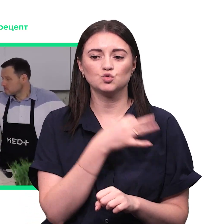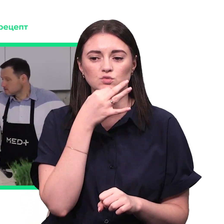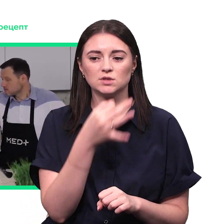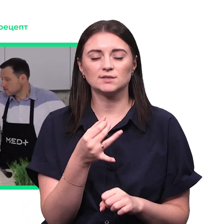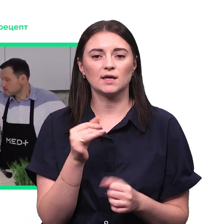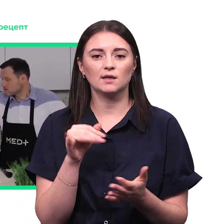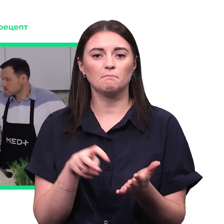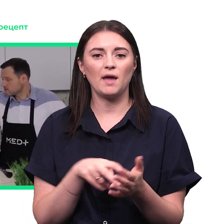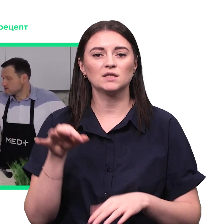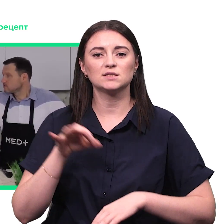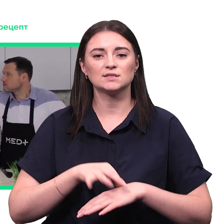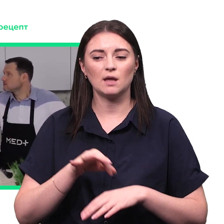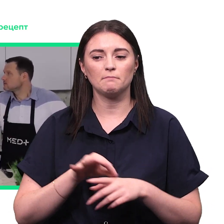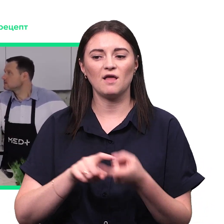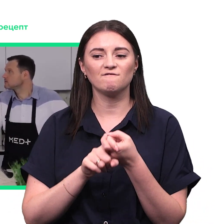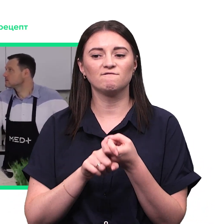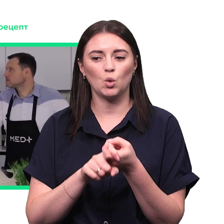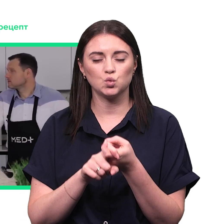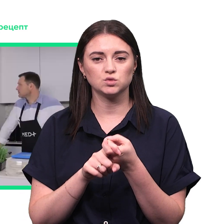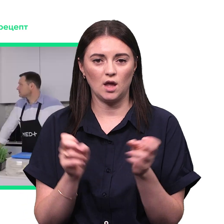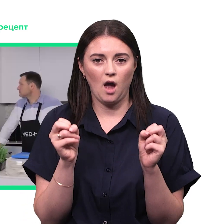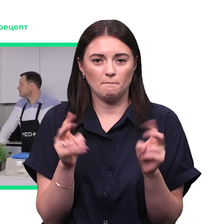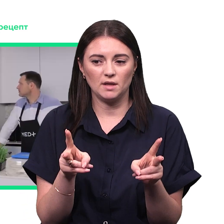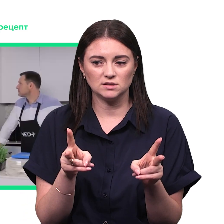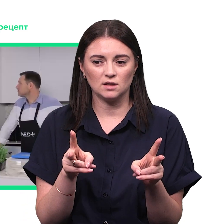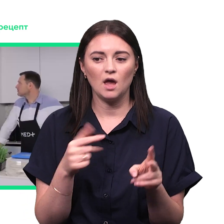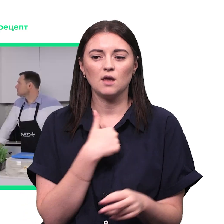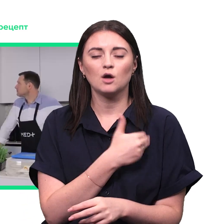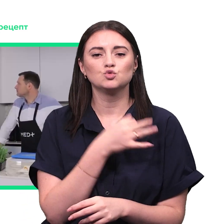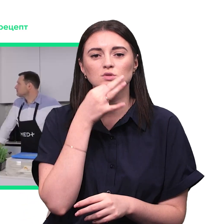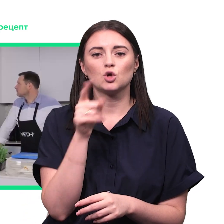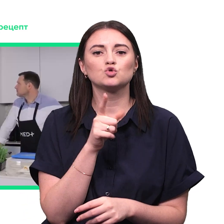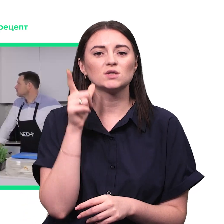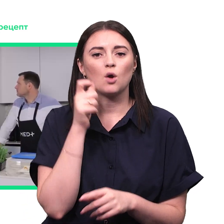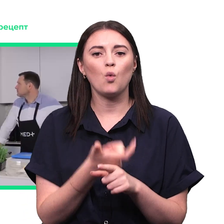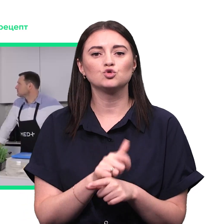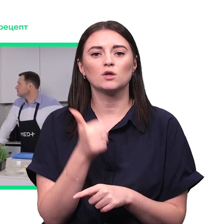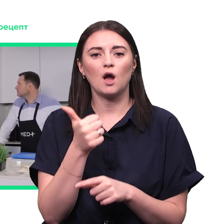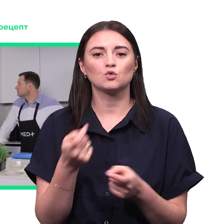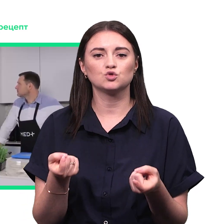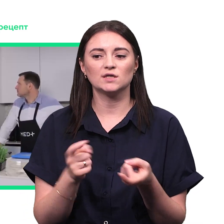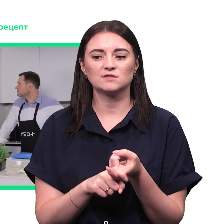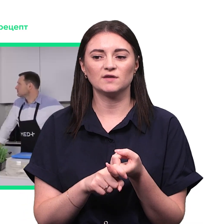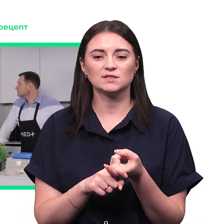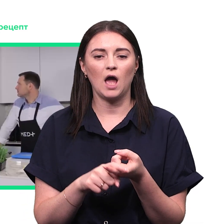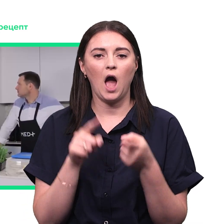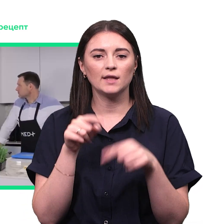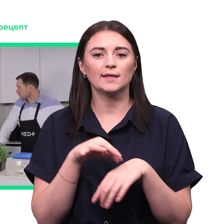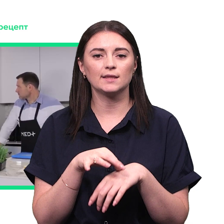боится заболеть вирусной инфекцией опасной, я хочу сказать, что сахар очень хорошо связывается с антителами в